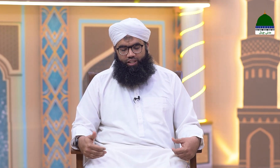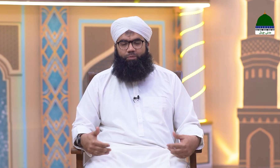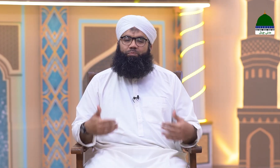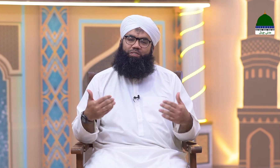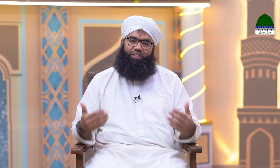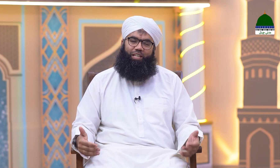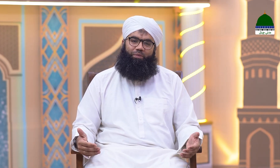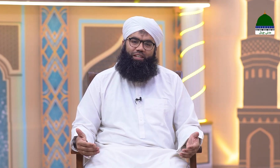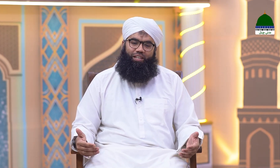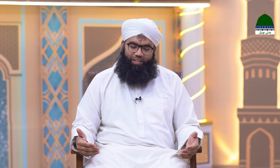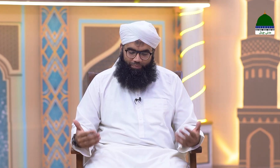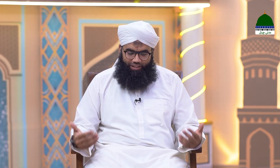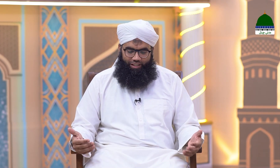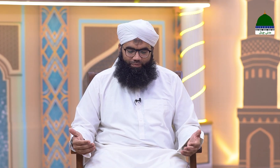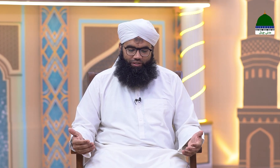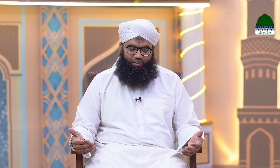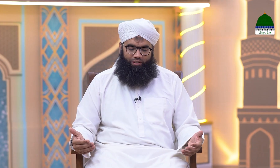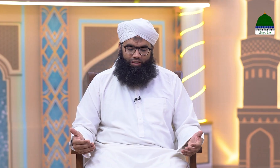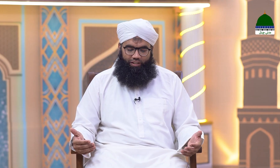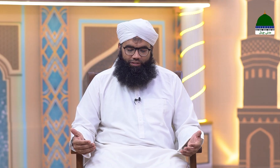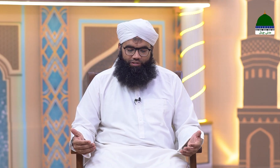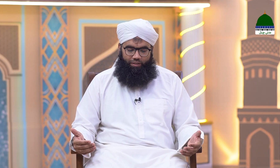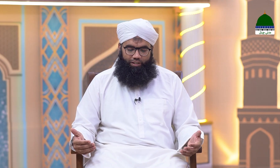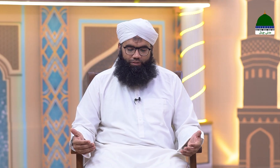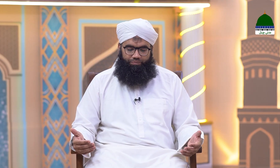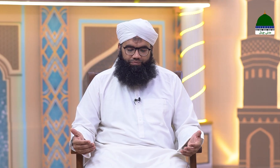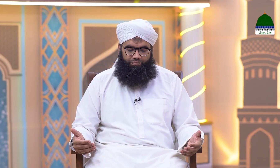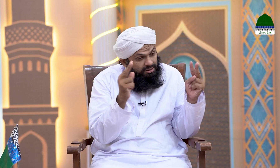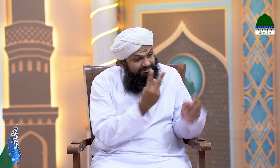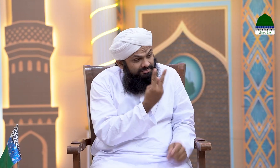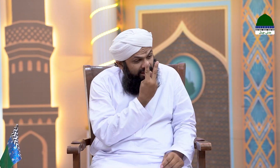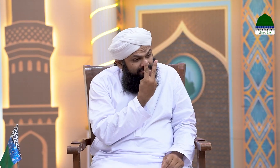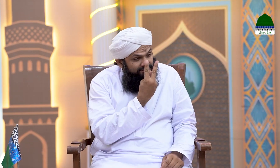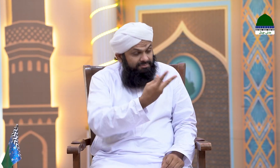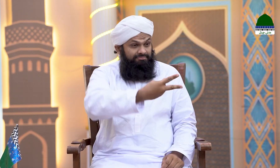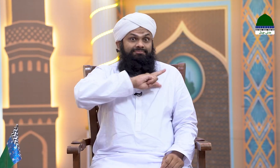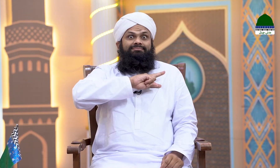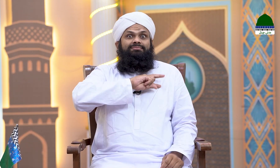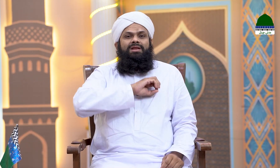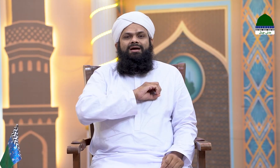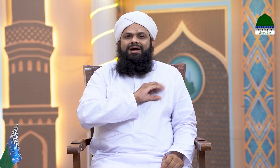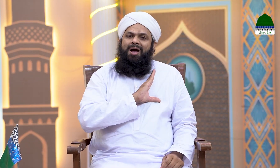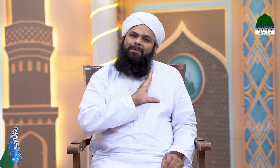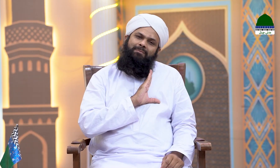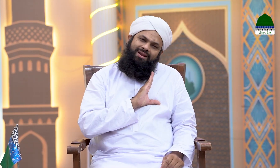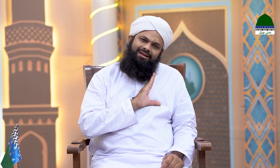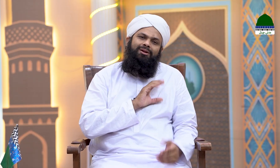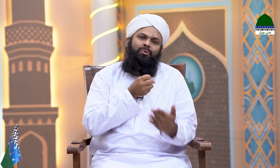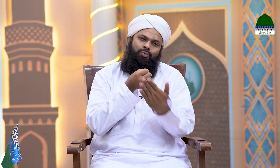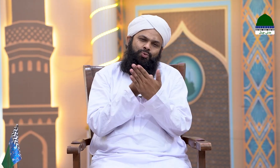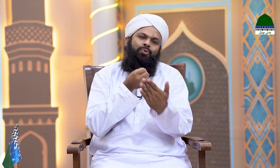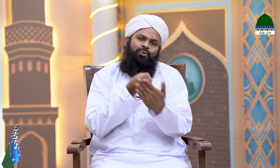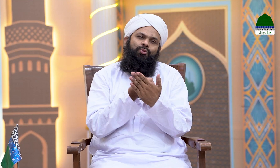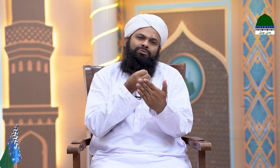چاہیے کہ ہم اپنی زندگی میں نبی کریم صلی اللہ علیہ وآلہ وسلم کی سیرت مبارکہ کو عملاً داخل کرنے